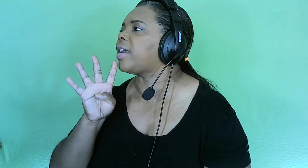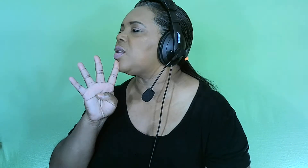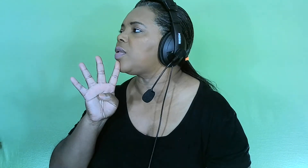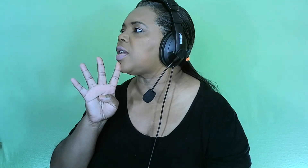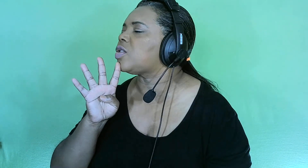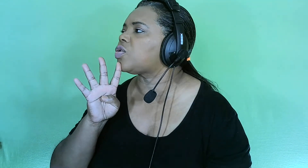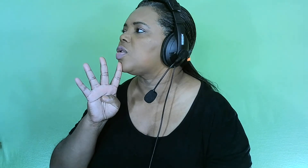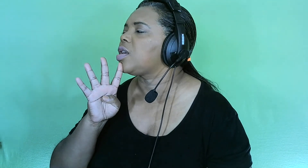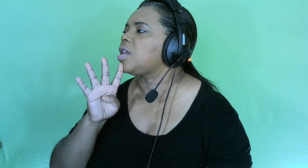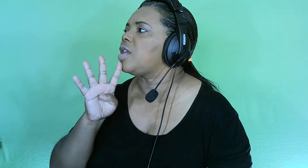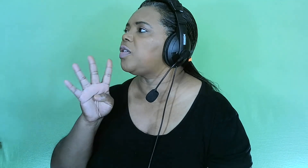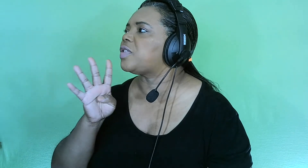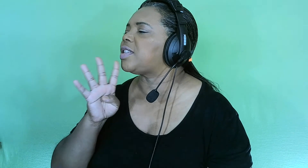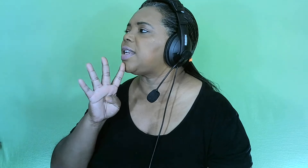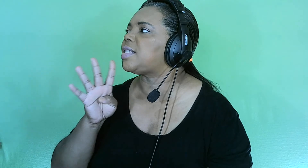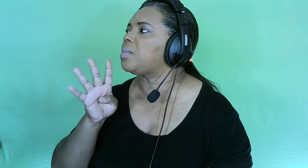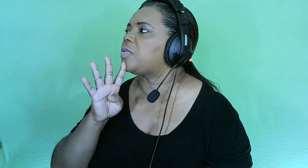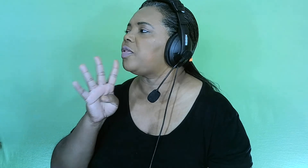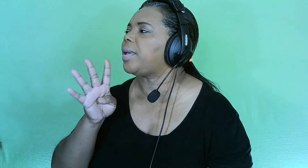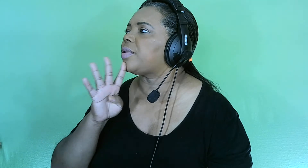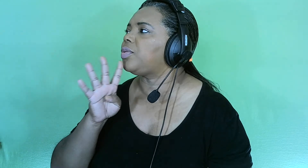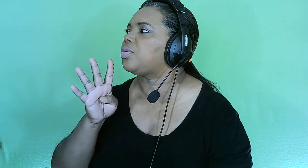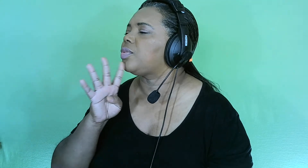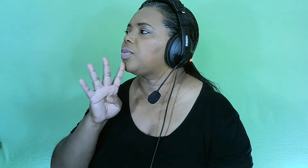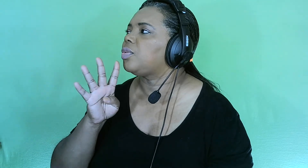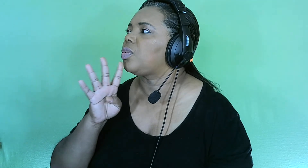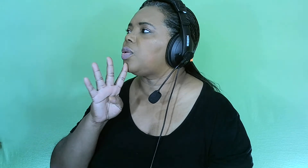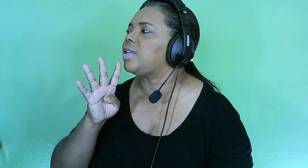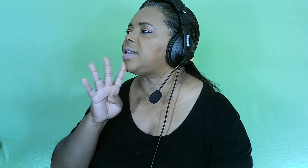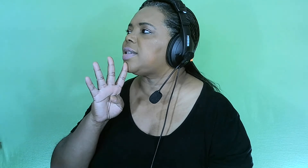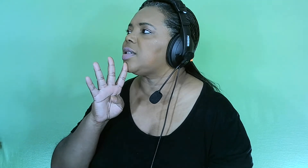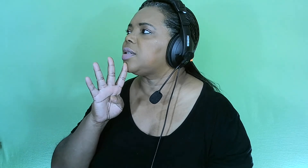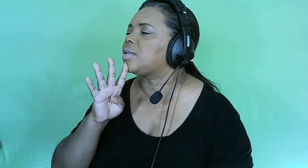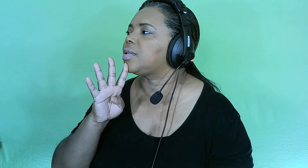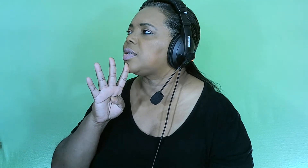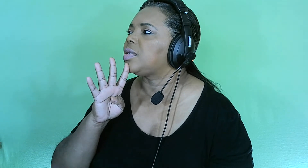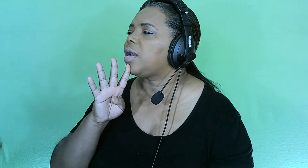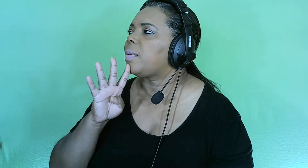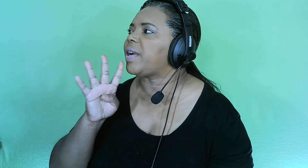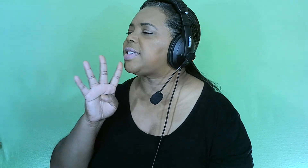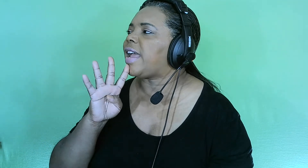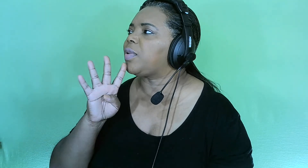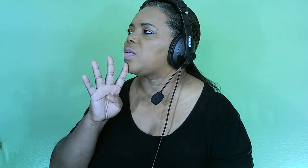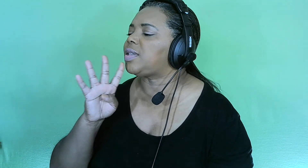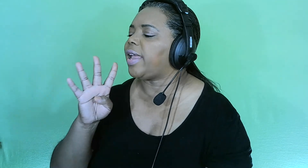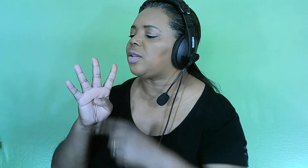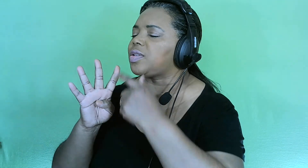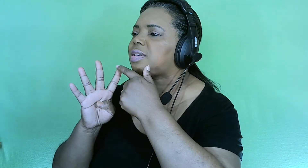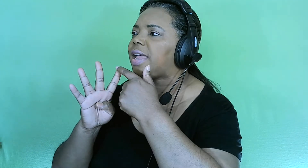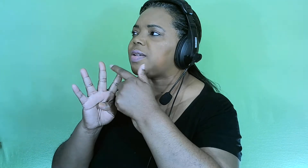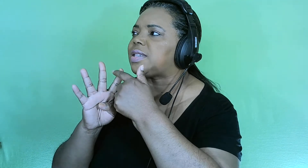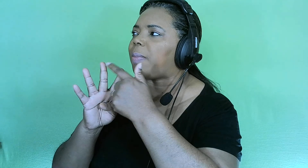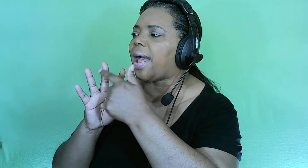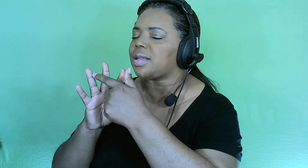aqui no queixo. E vou fazer esse movimento. Conhecer. Percebe que os dedos têm